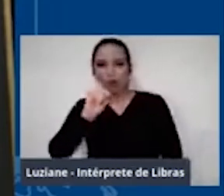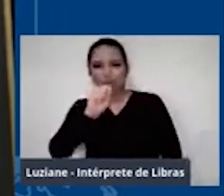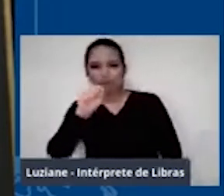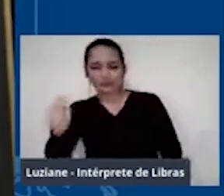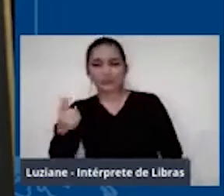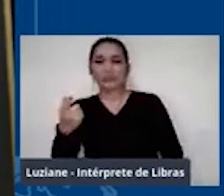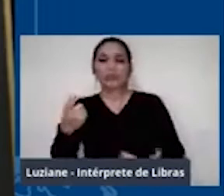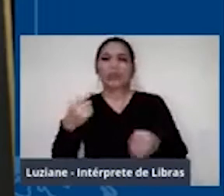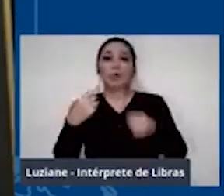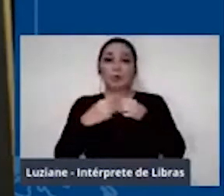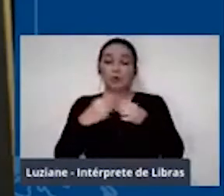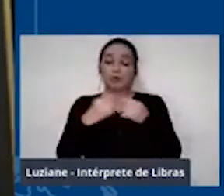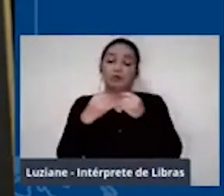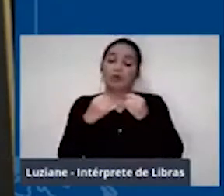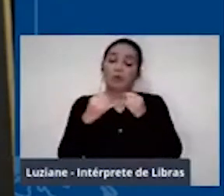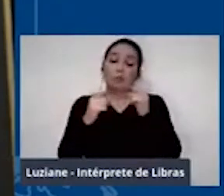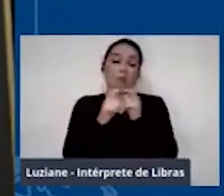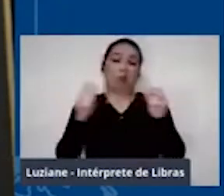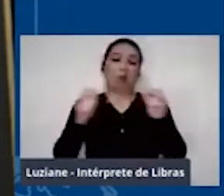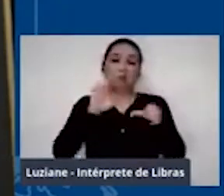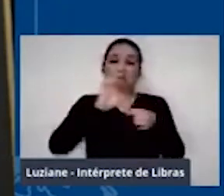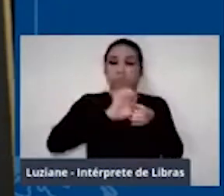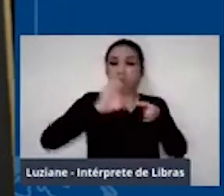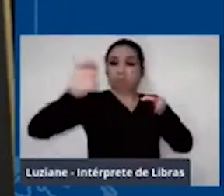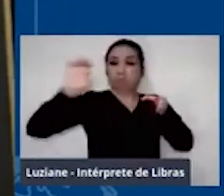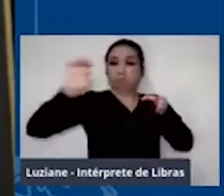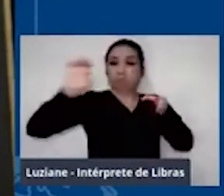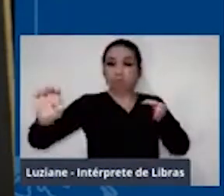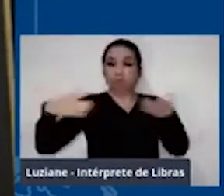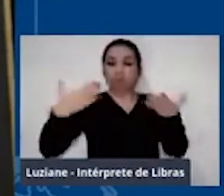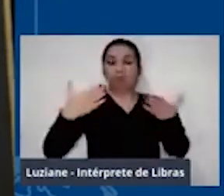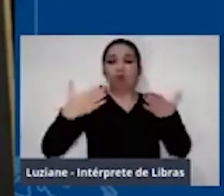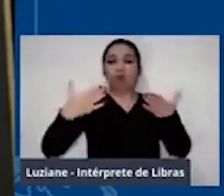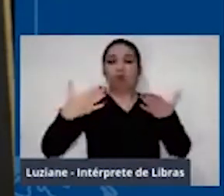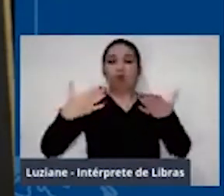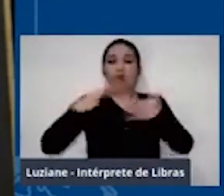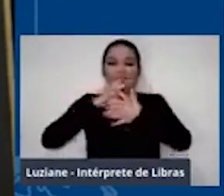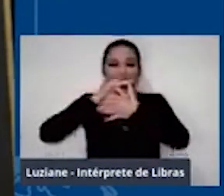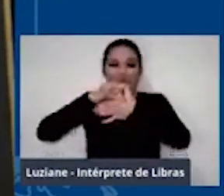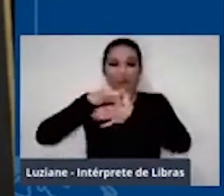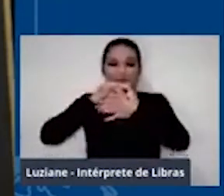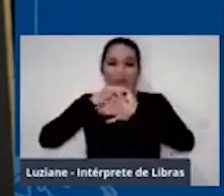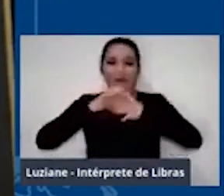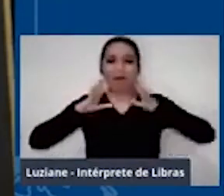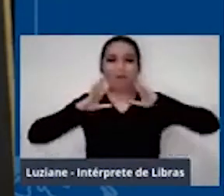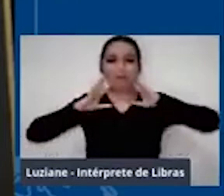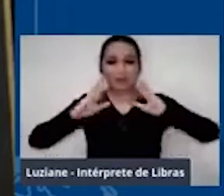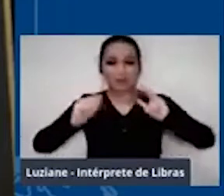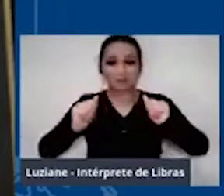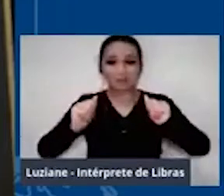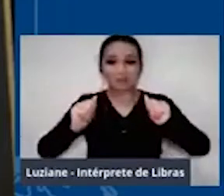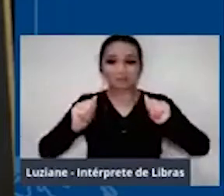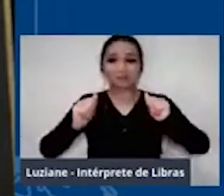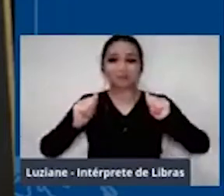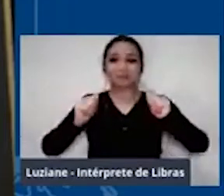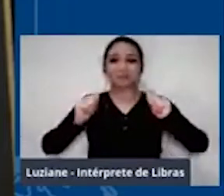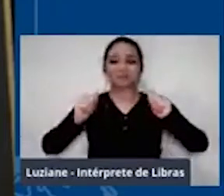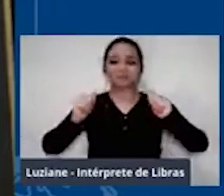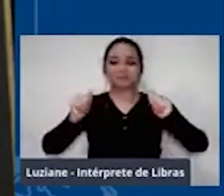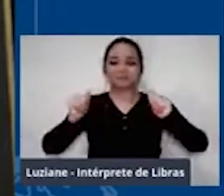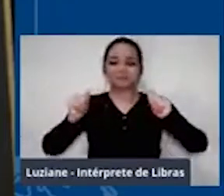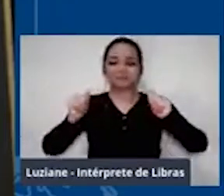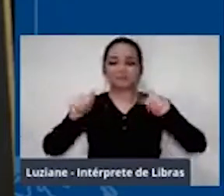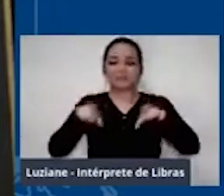de proteína animal, essa situação sanitária abre um espaço